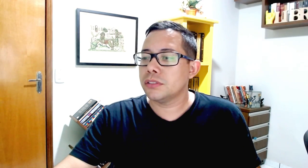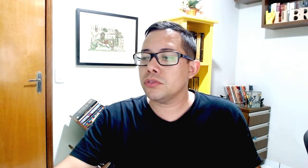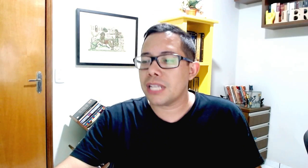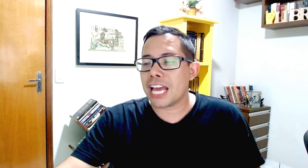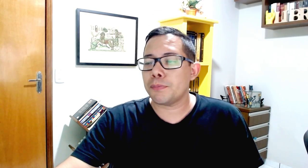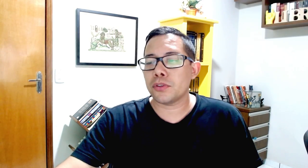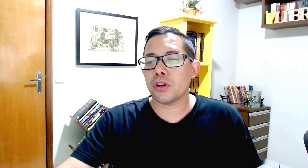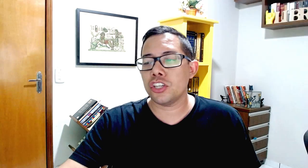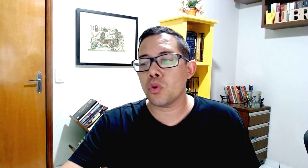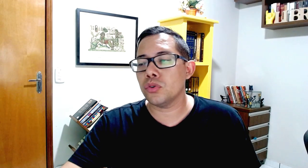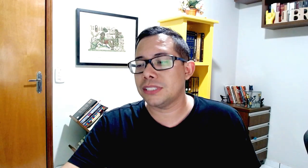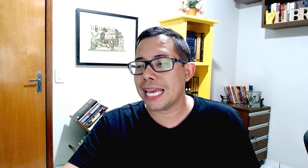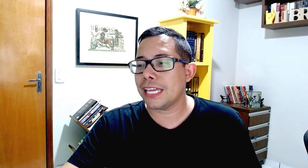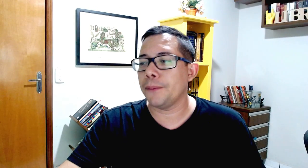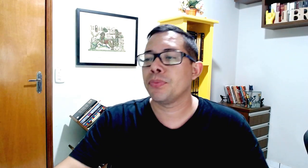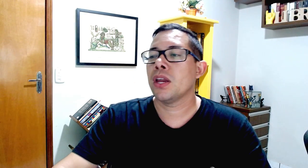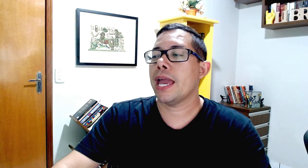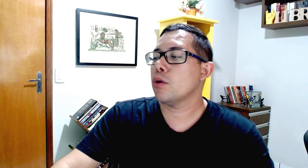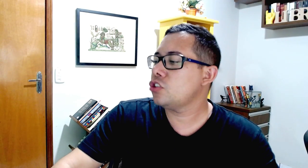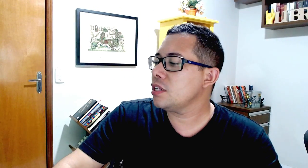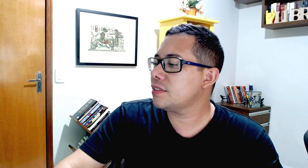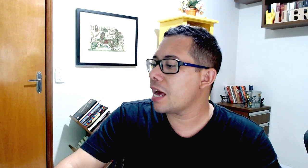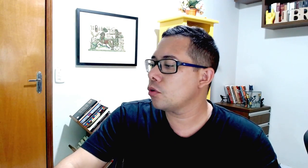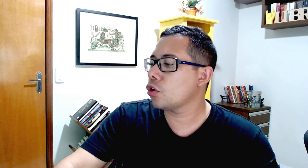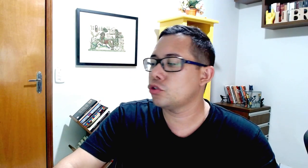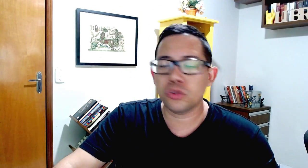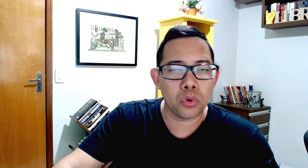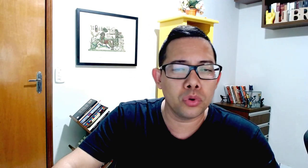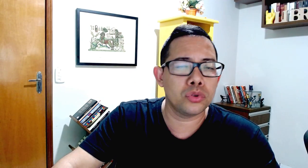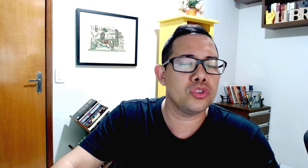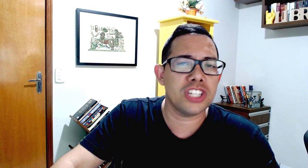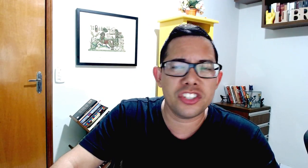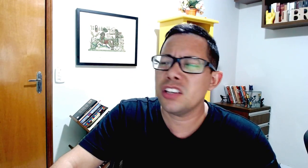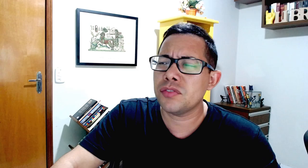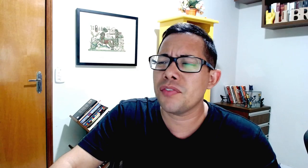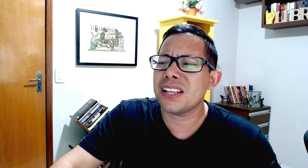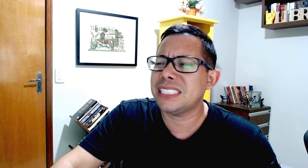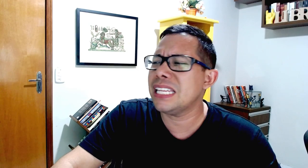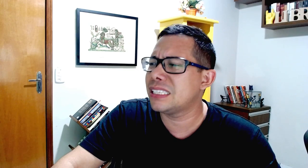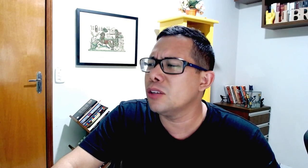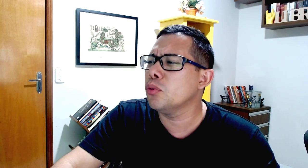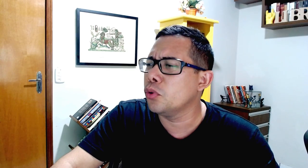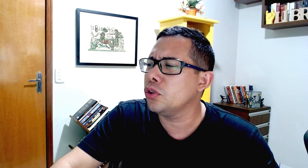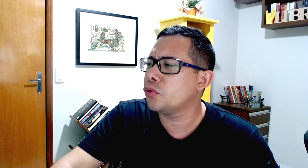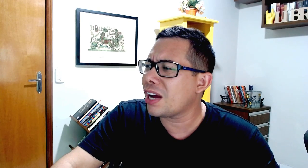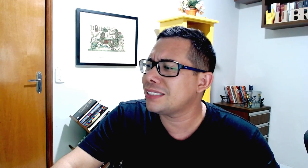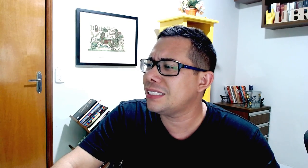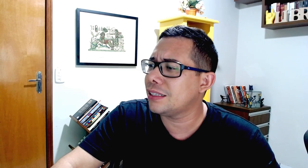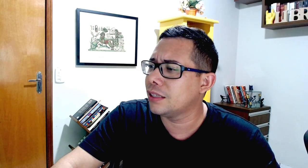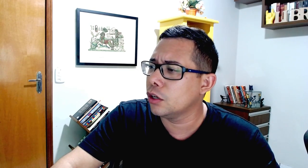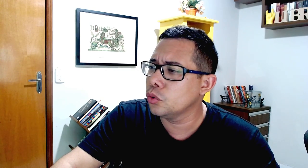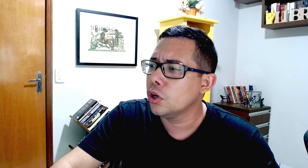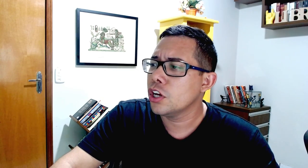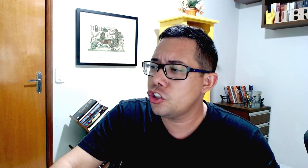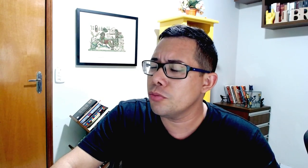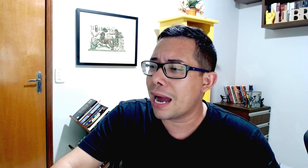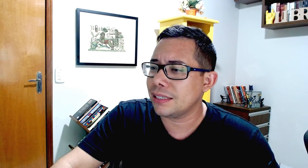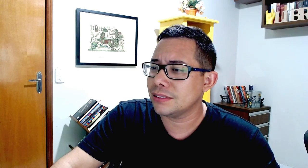então são sinais que só que a gente consegue utilizar nos nossos cultos no dia a dia isso vai facilitando muito facilitando demais